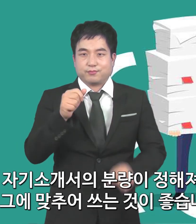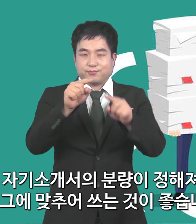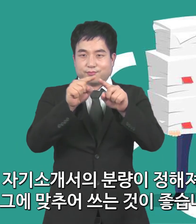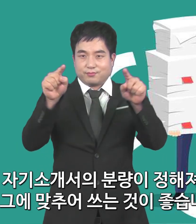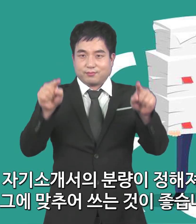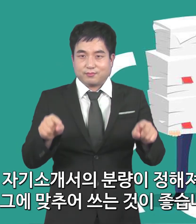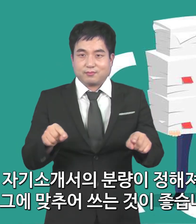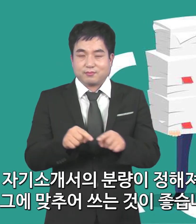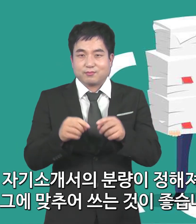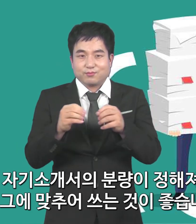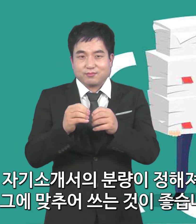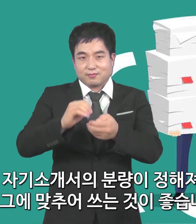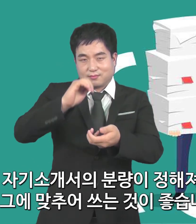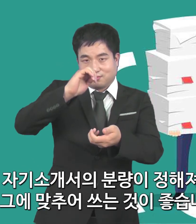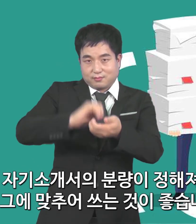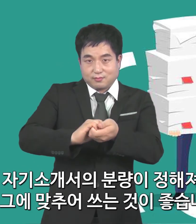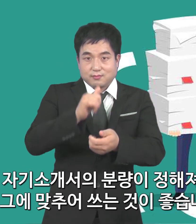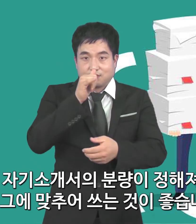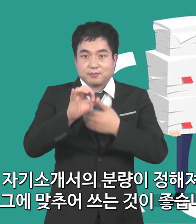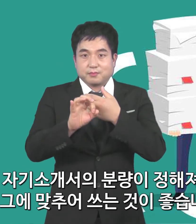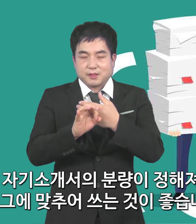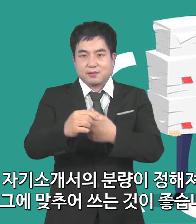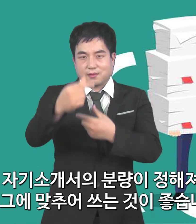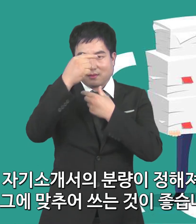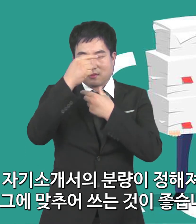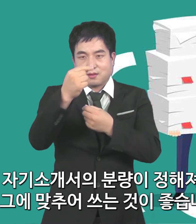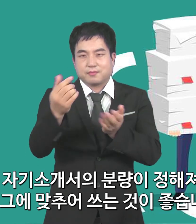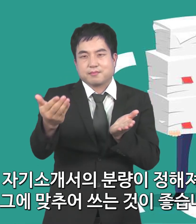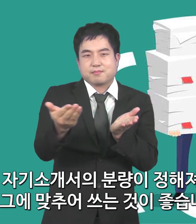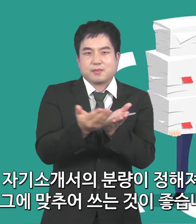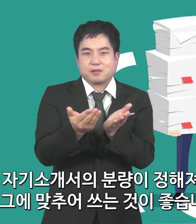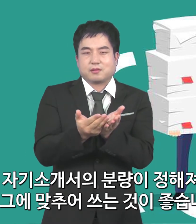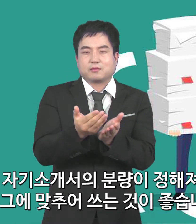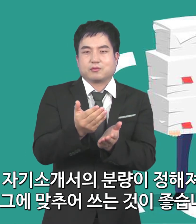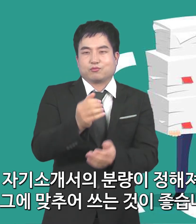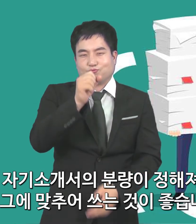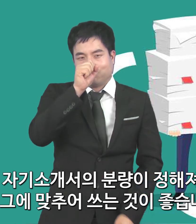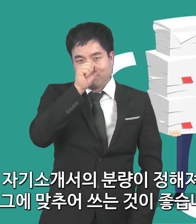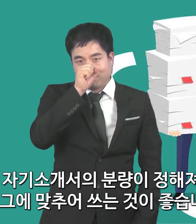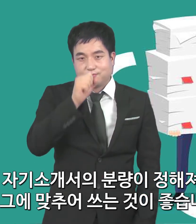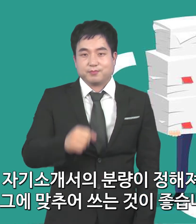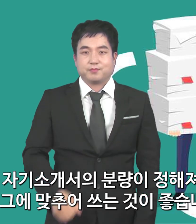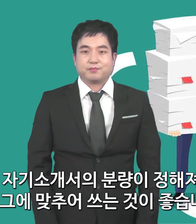그리고 자기소개서의 분량이 정해져 있다면 딱 그에 맞추어 쓰는 것이 좋습니다.